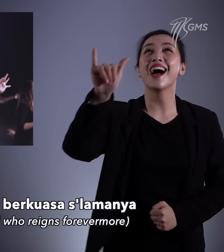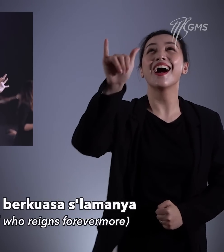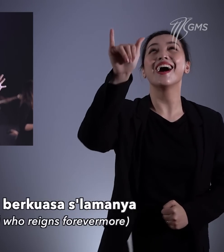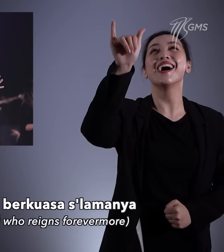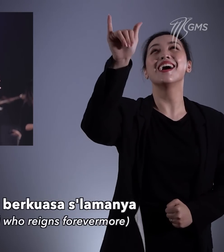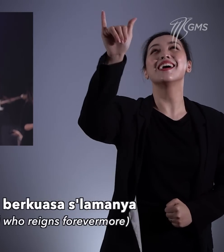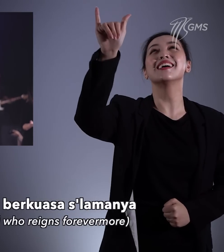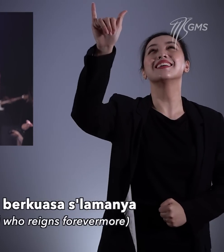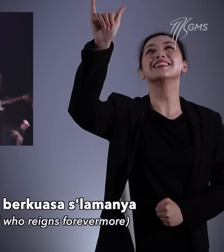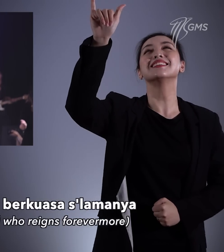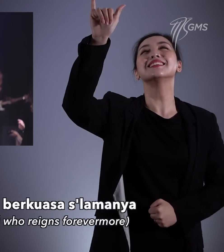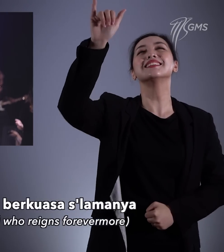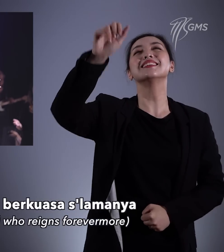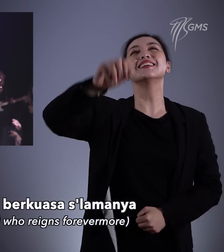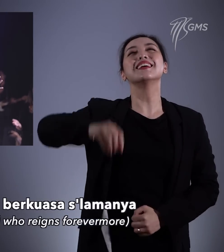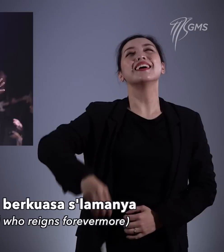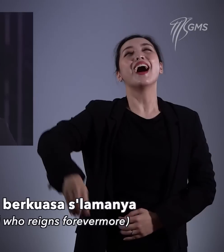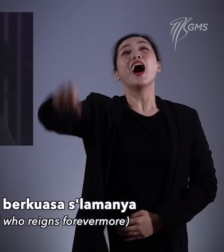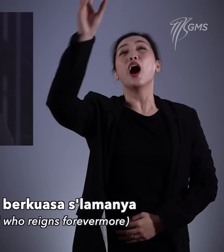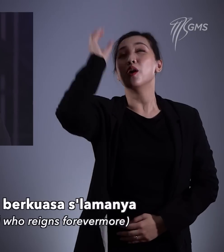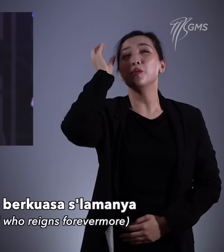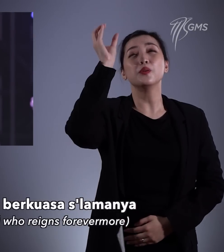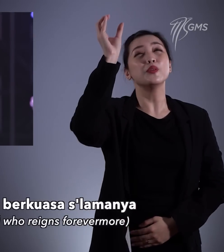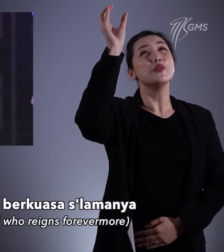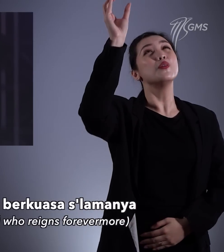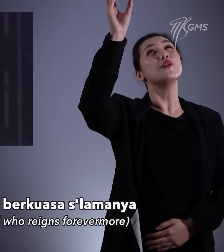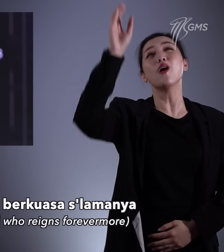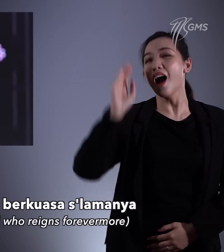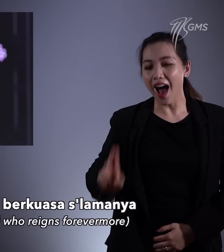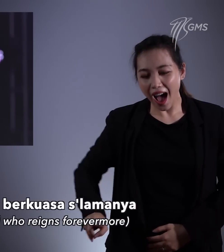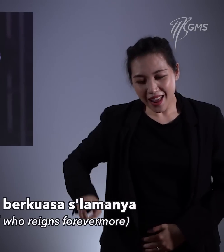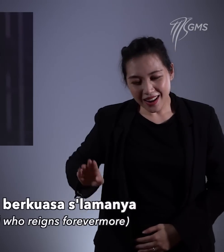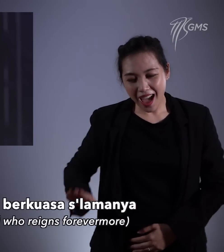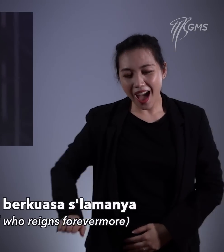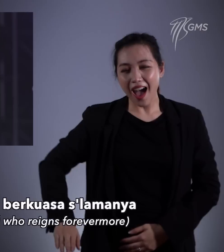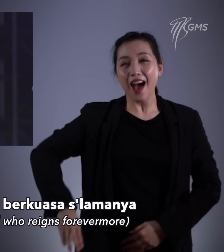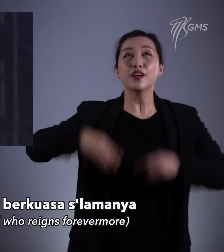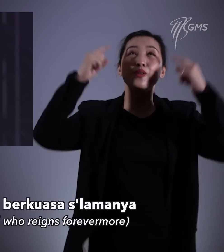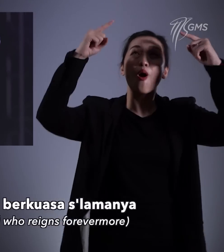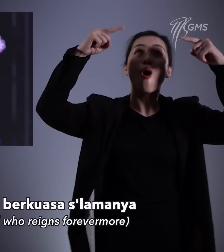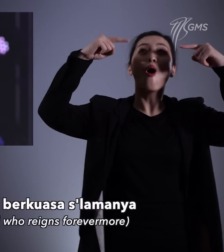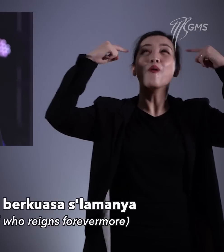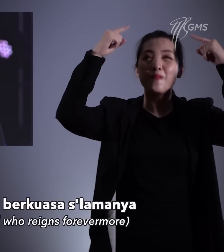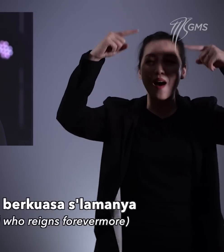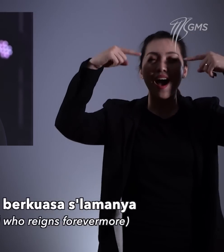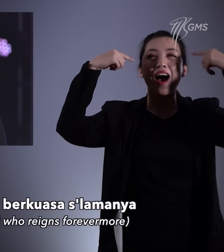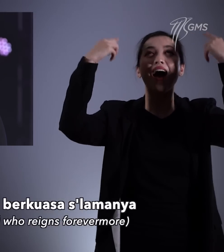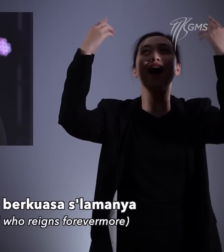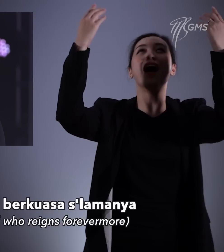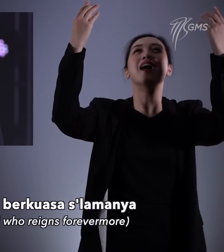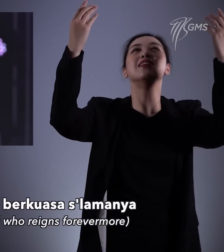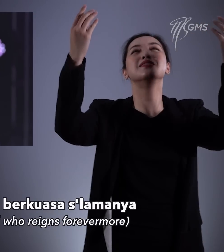selamanya. Bagi anak domba, bagi anak